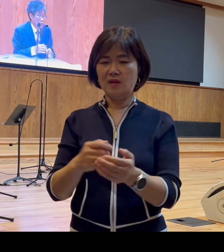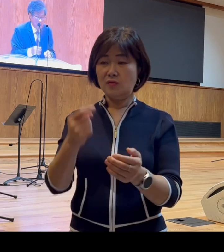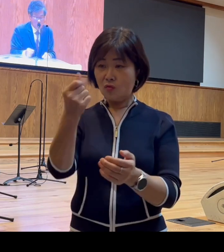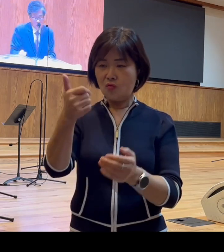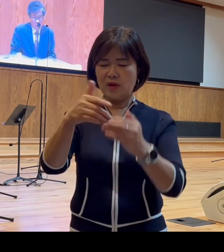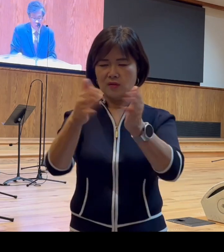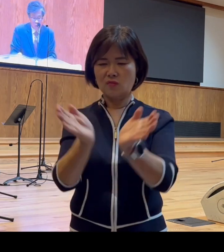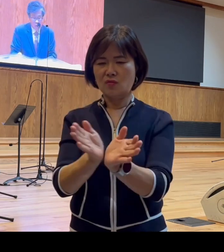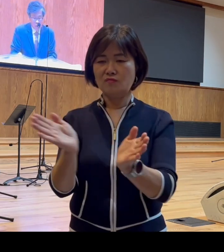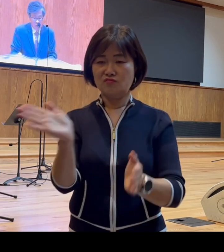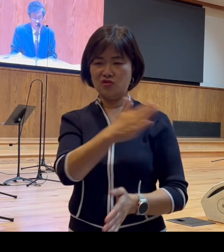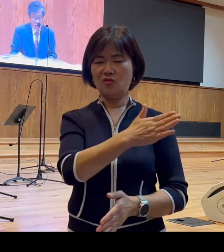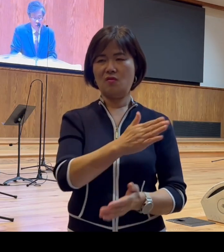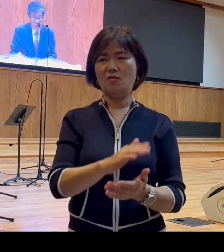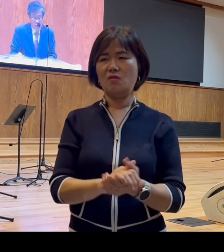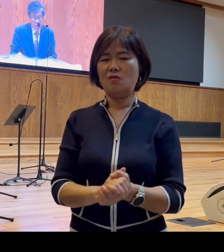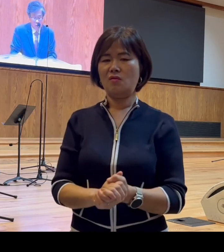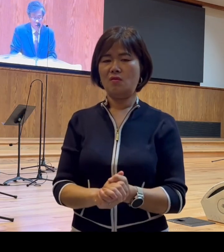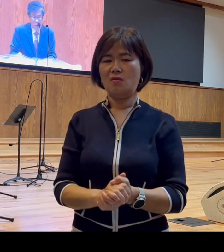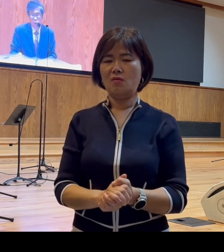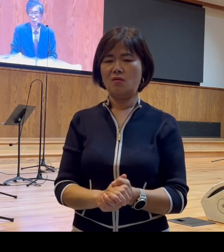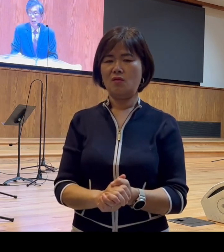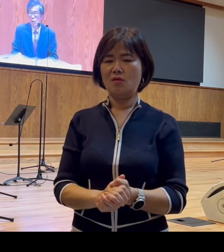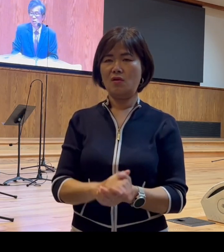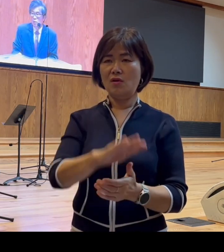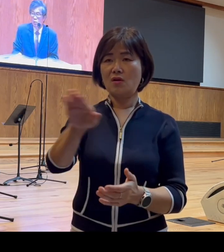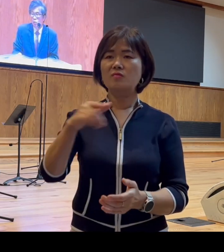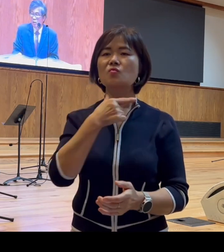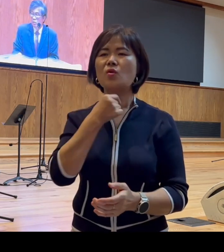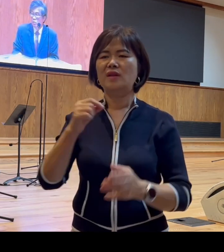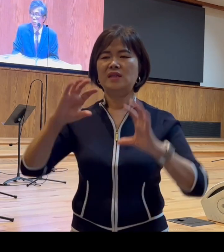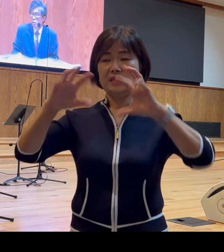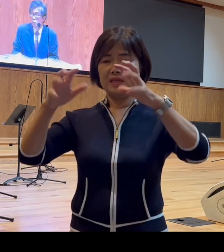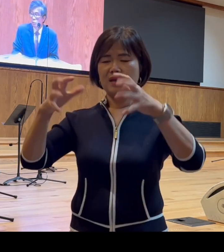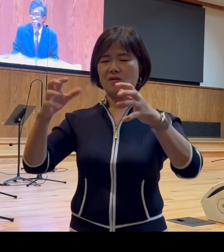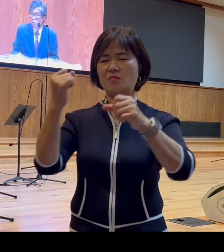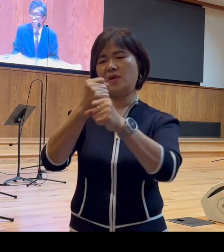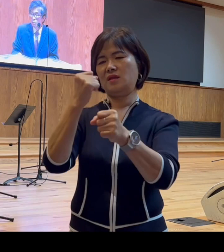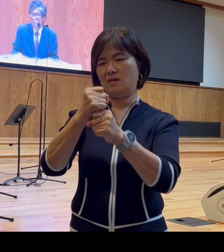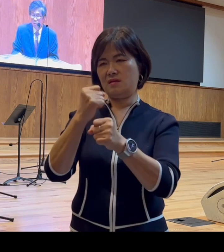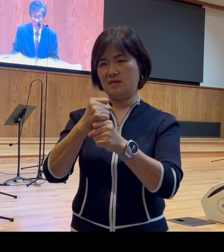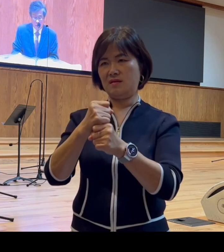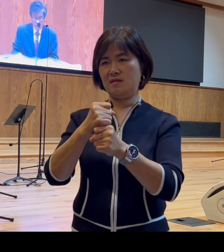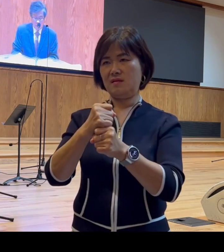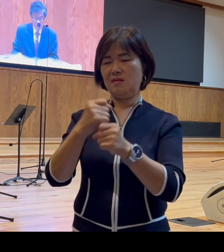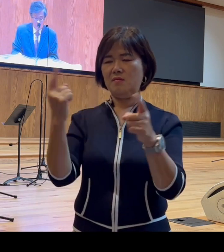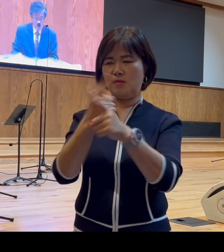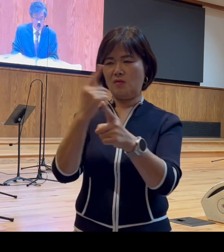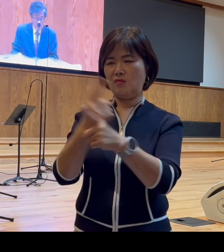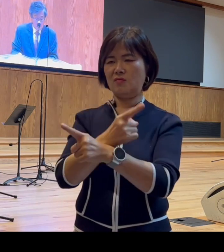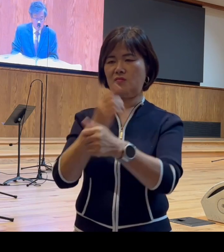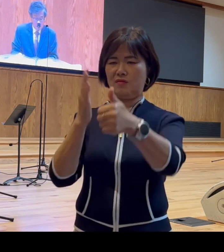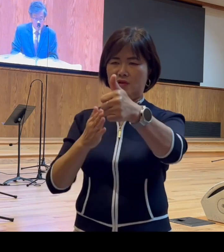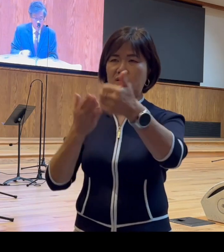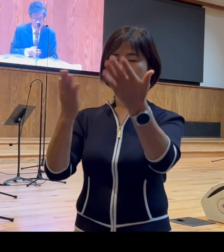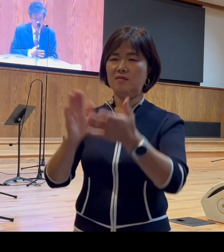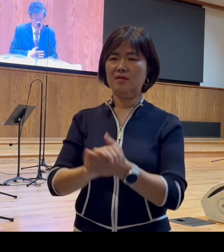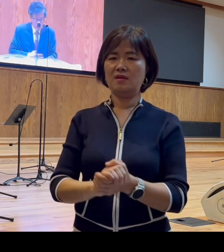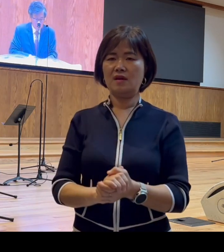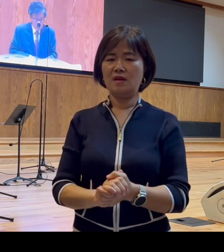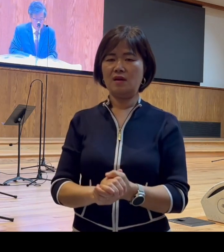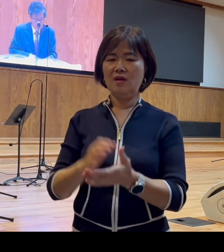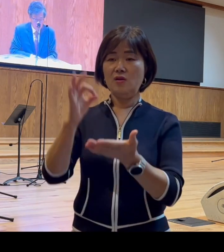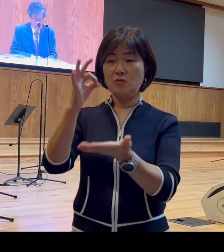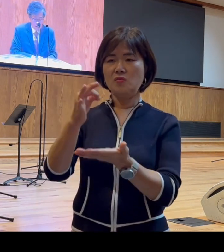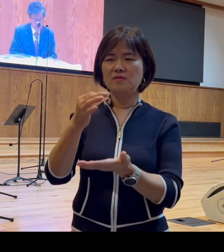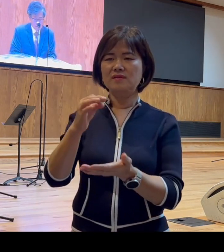소그룹부터 여러분이 바라는 세상으로 만드는 겁니다. 그러니까 돈